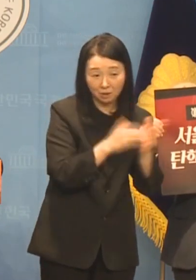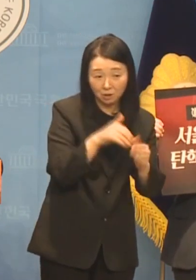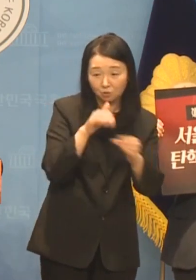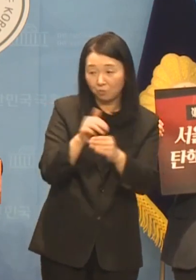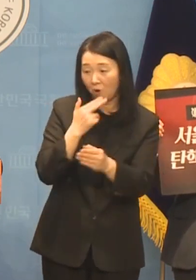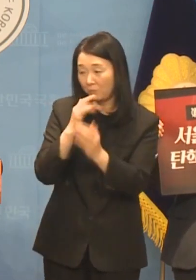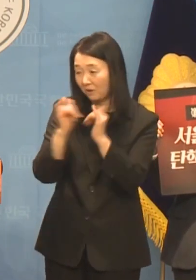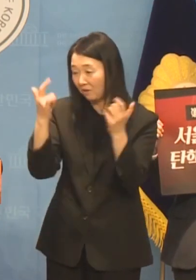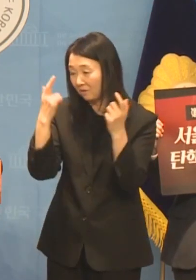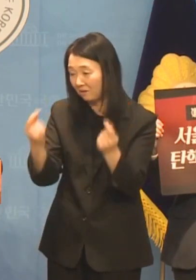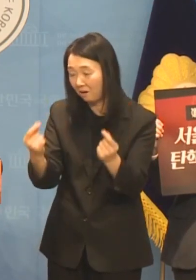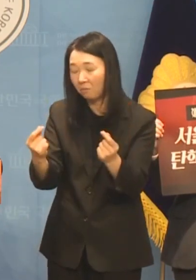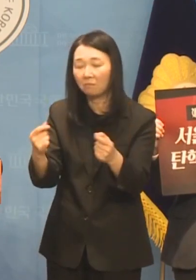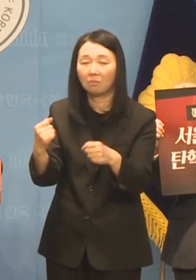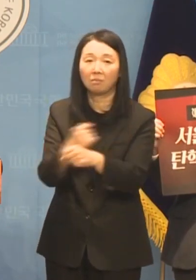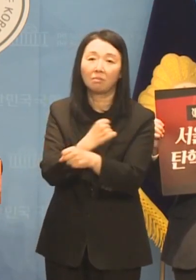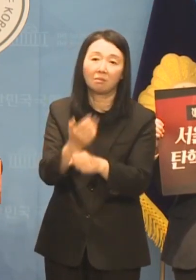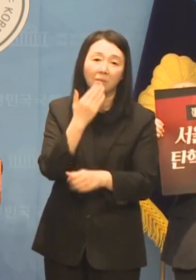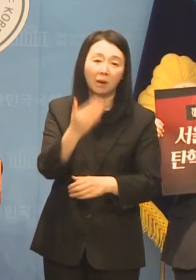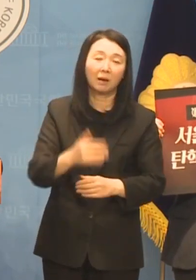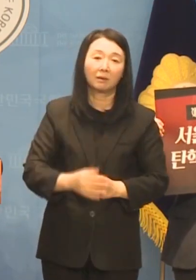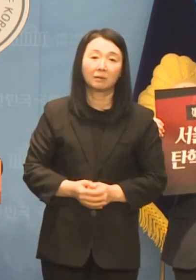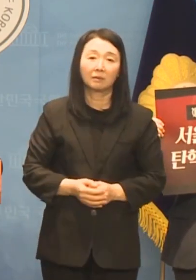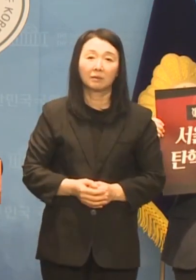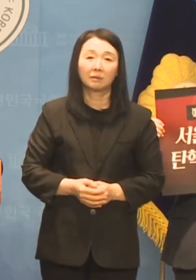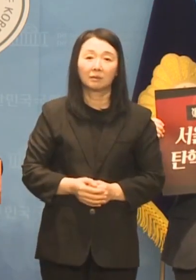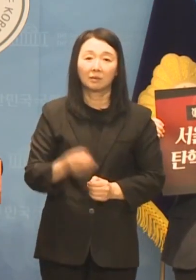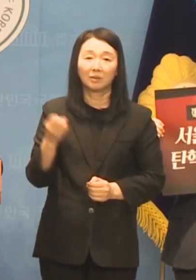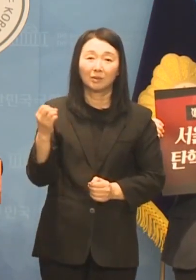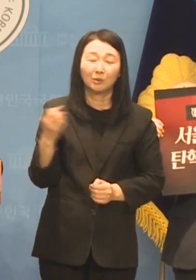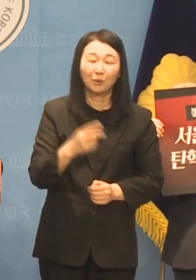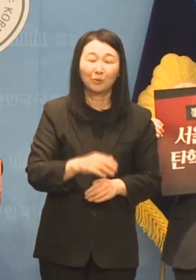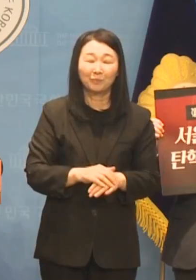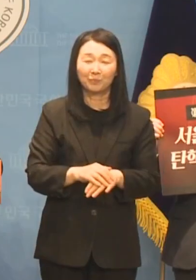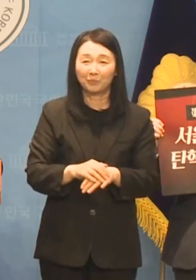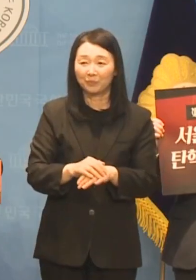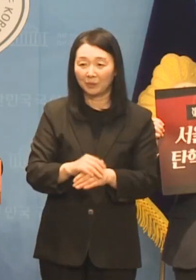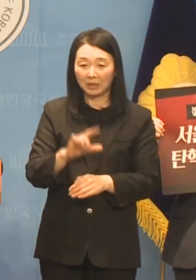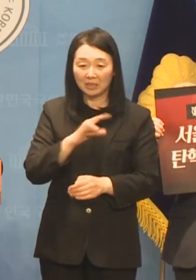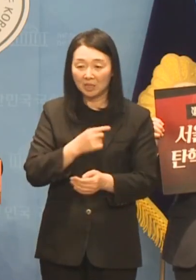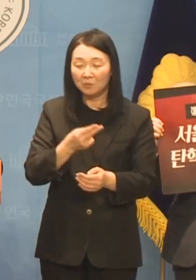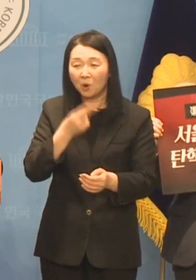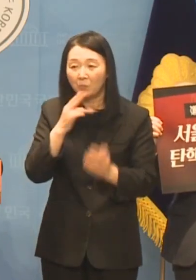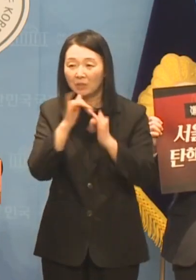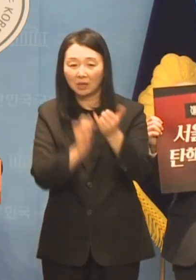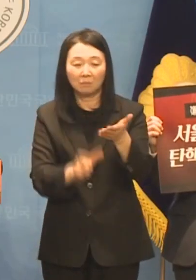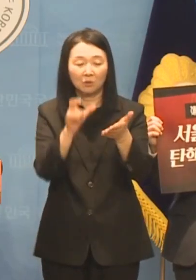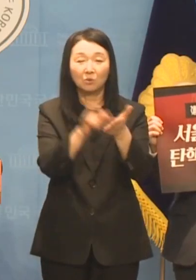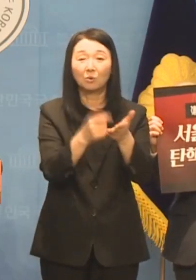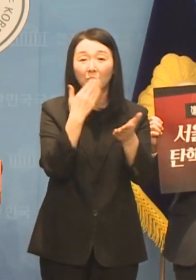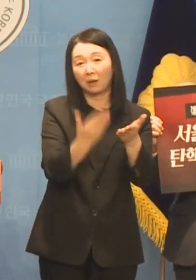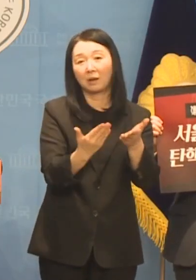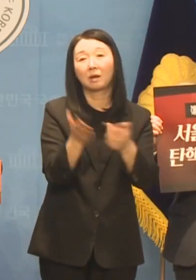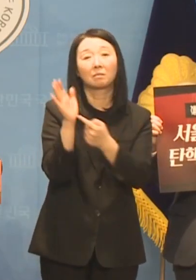않은 것으로 조작이 가능하며 심지어 유령 유권자를 등록할 수 있다고 밝혔습니다.